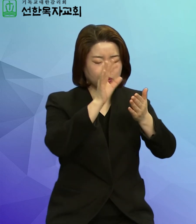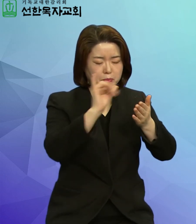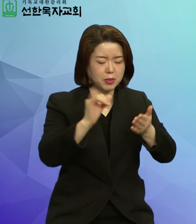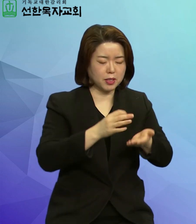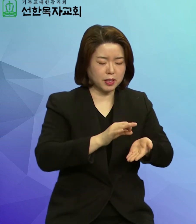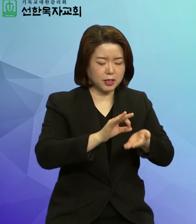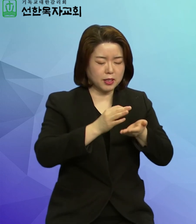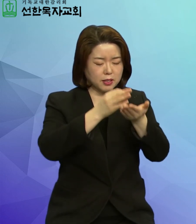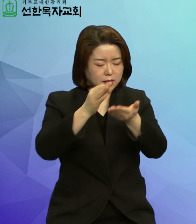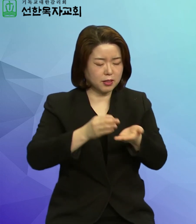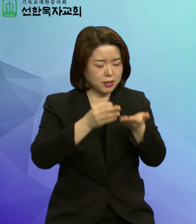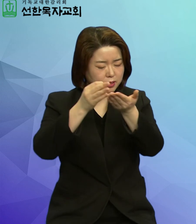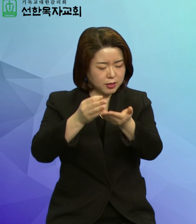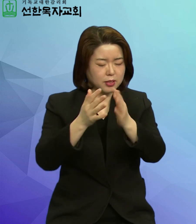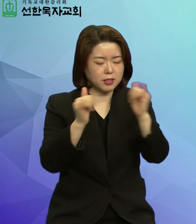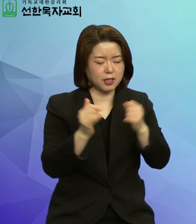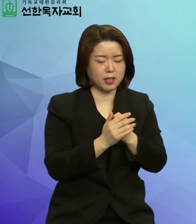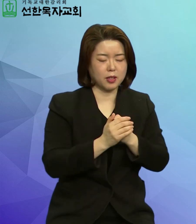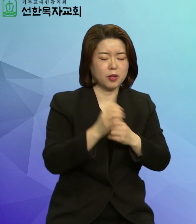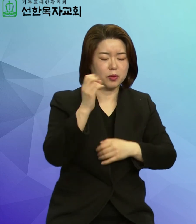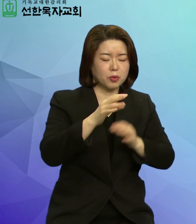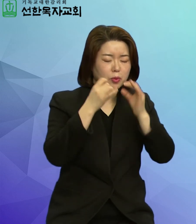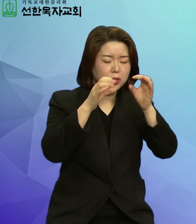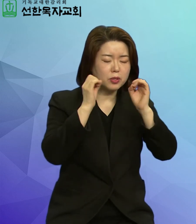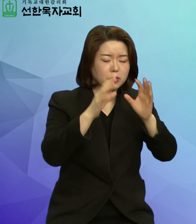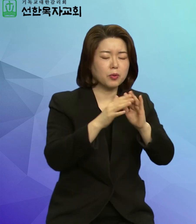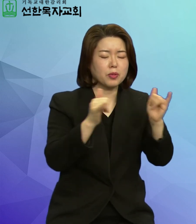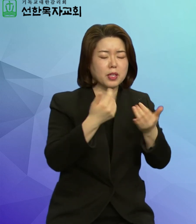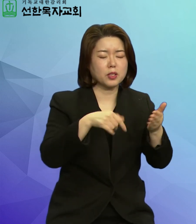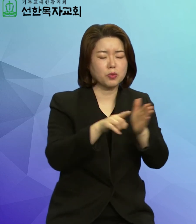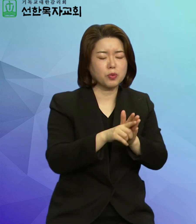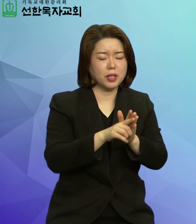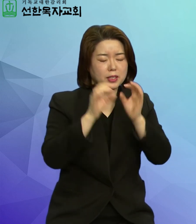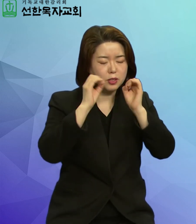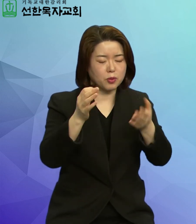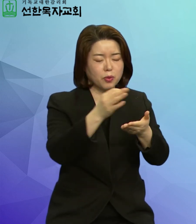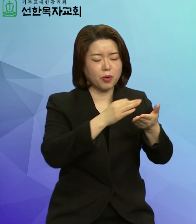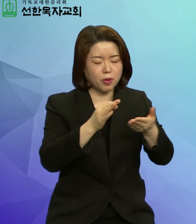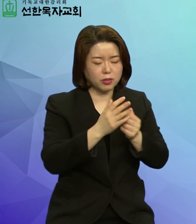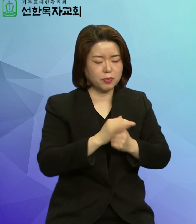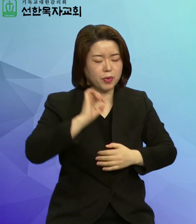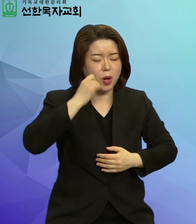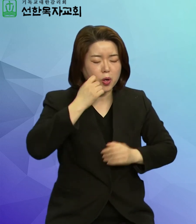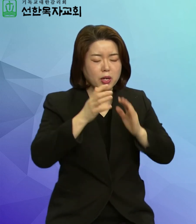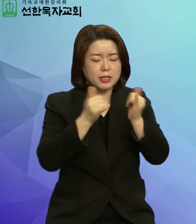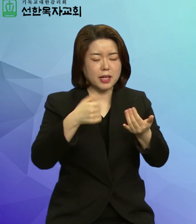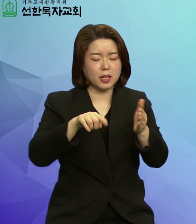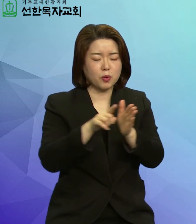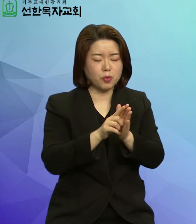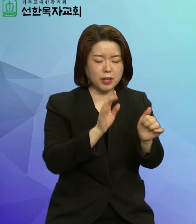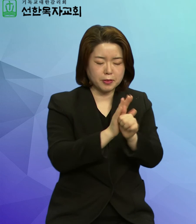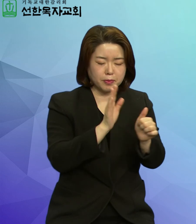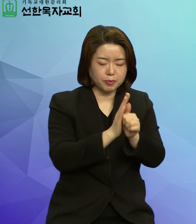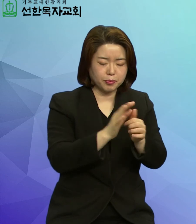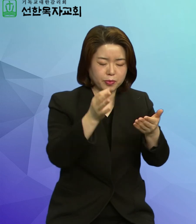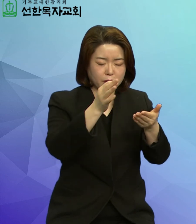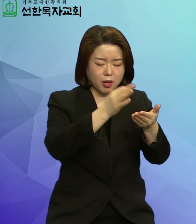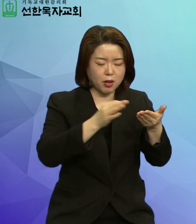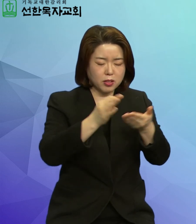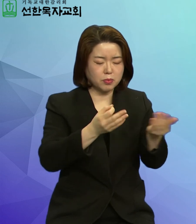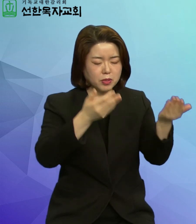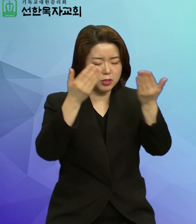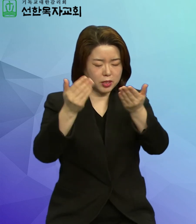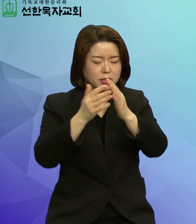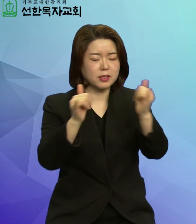이들, 하나님 선교사님들을 위해 선교 헌금으로 어려운 이들을 위하여 구제 헌금을 구별해